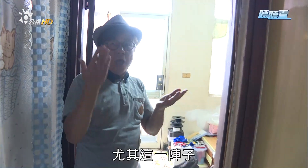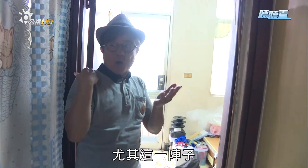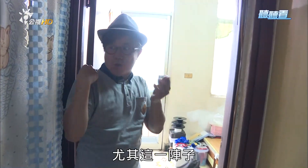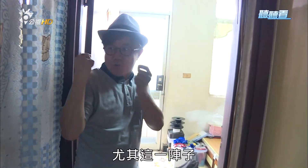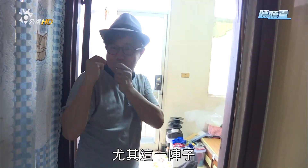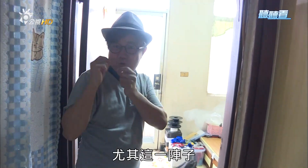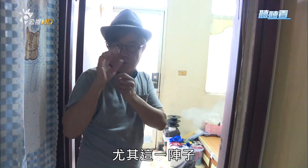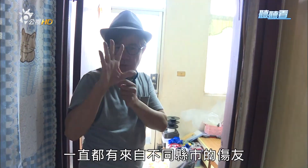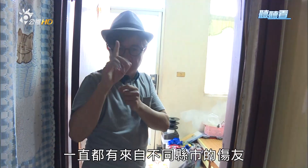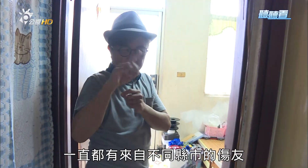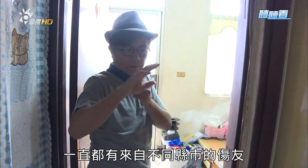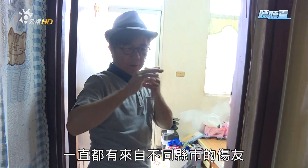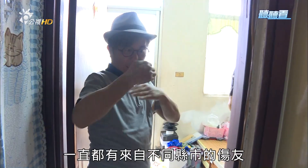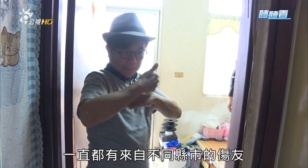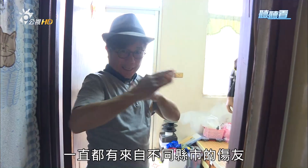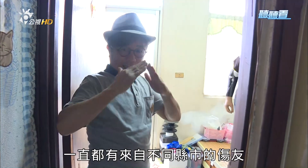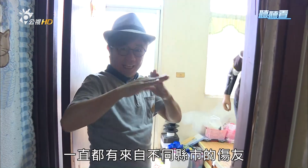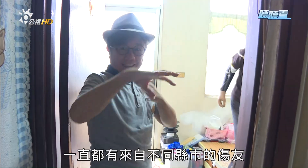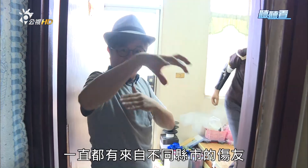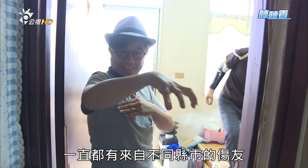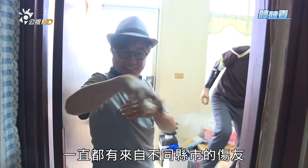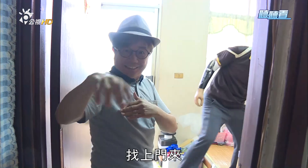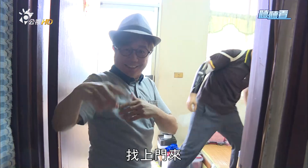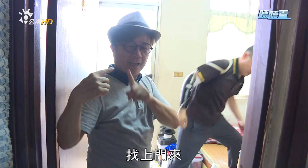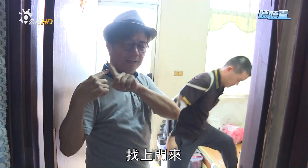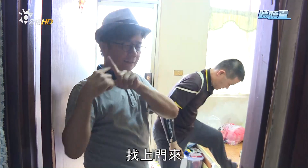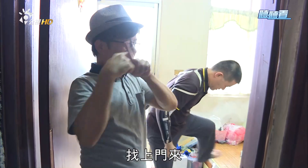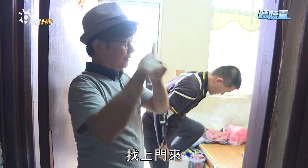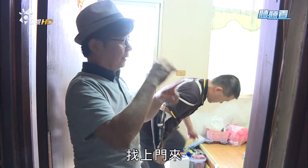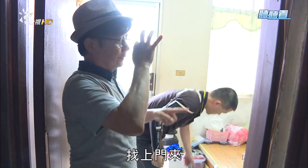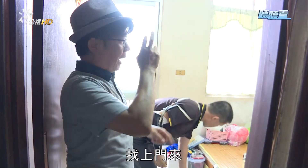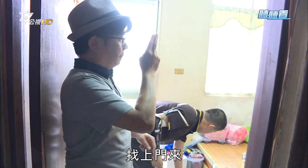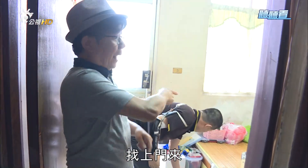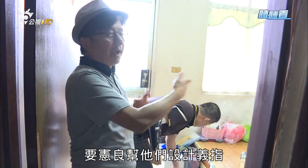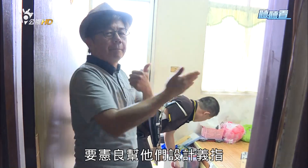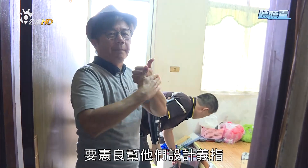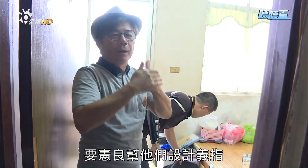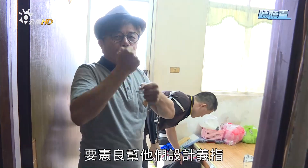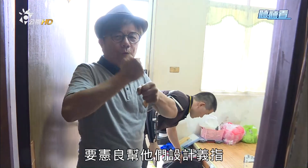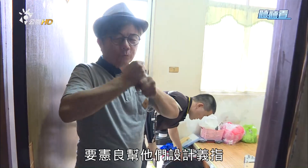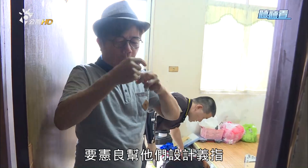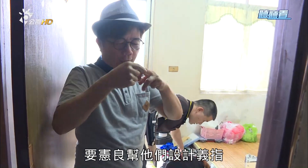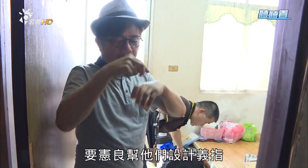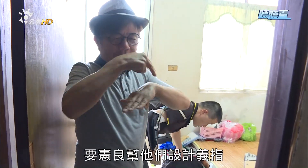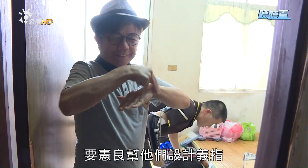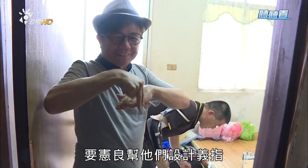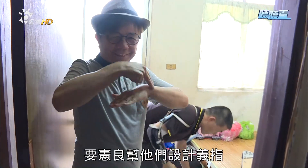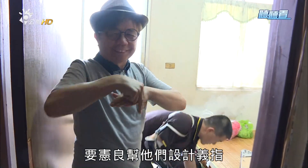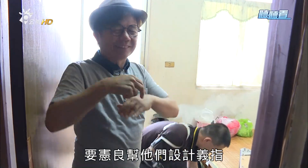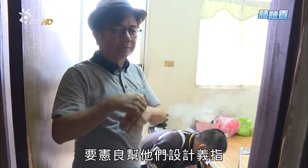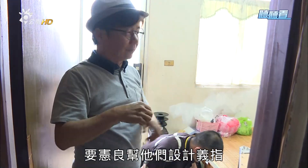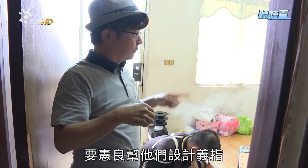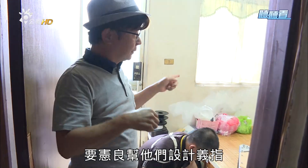这一阵子，一直都有来自不同县市的商友找上门来，要宪良啊帮他们设计义